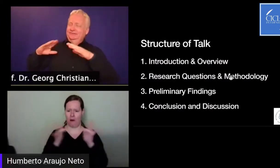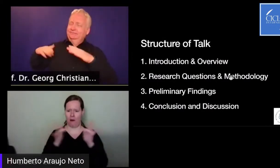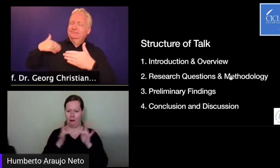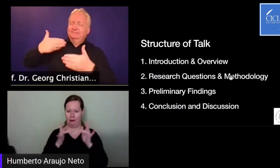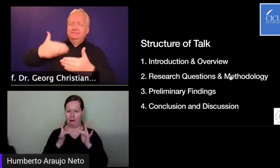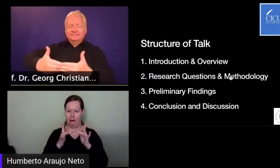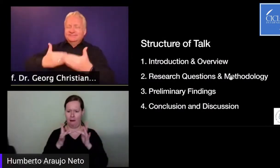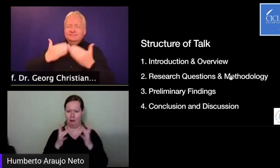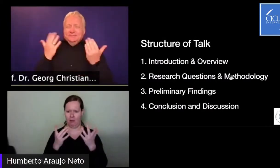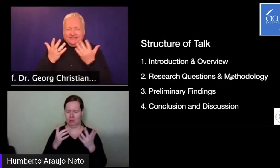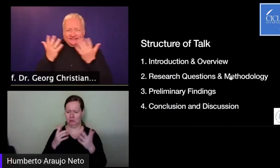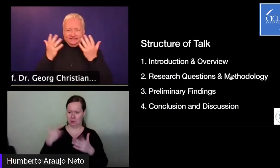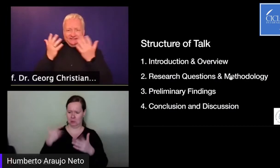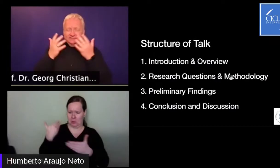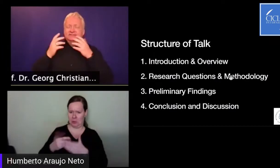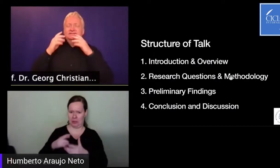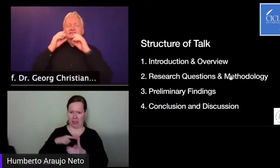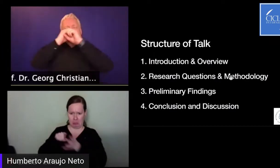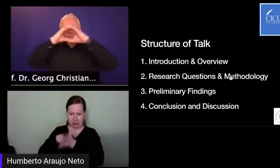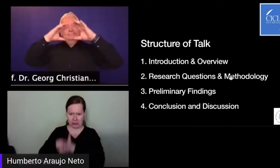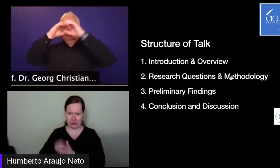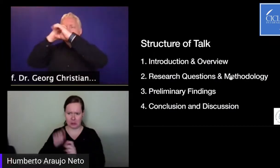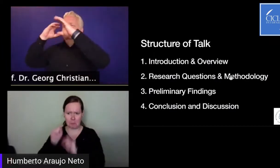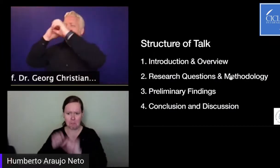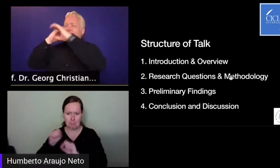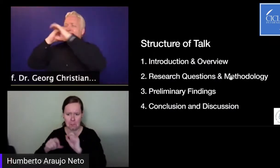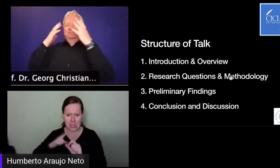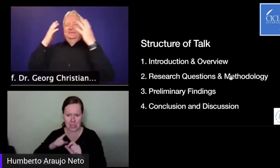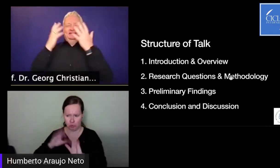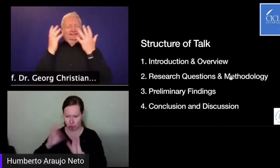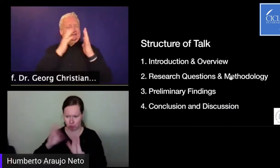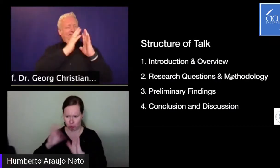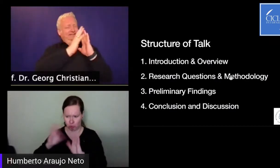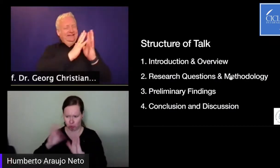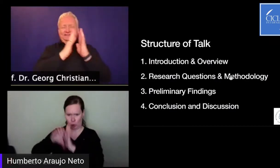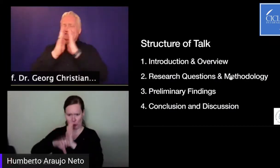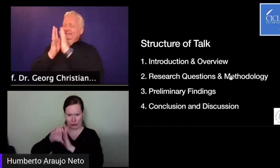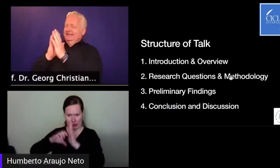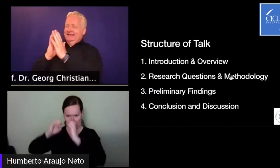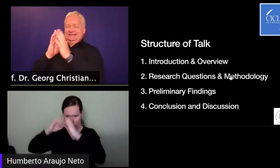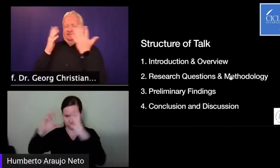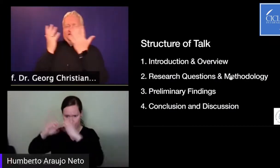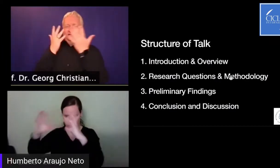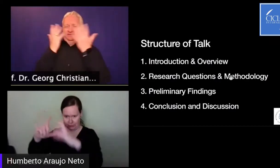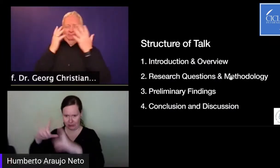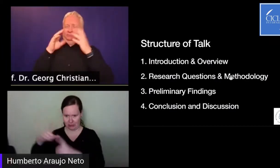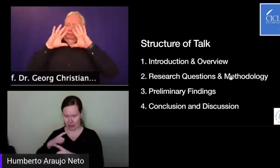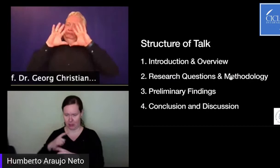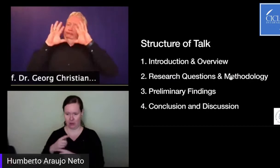Primeiro, faremos uma introdução sobre línguas em contato, sobre a pesquisa que nós